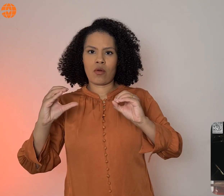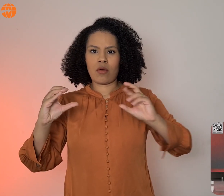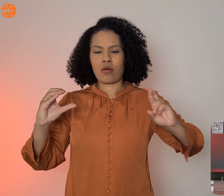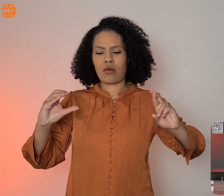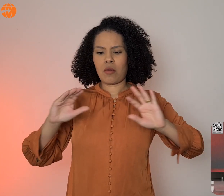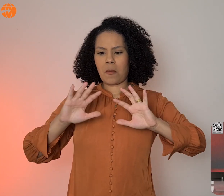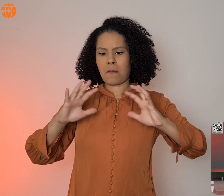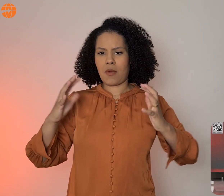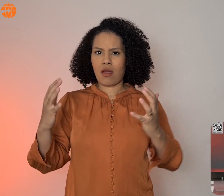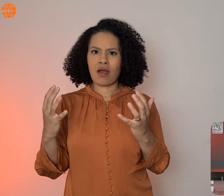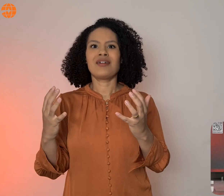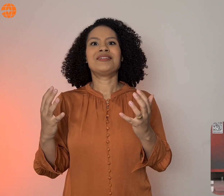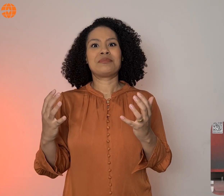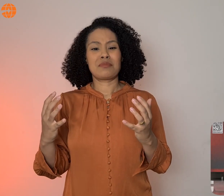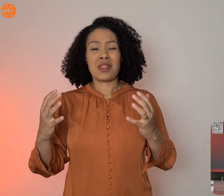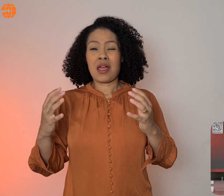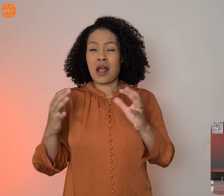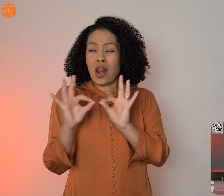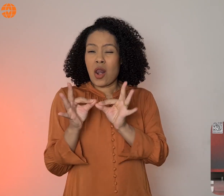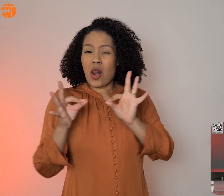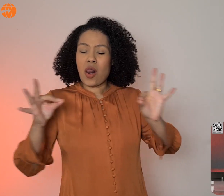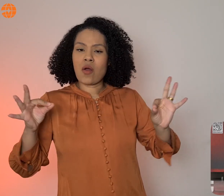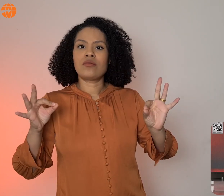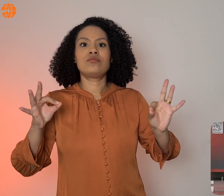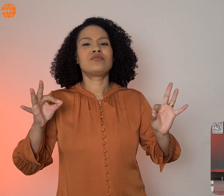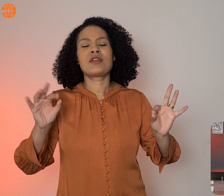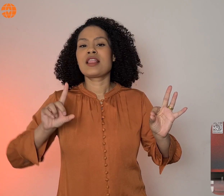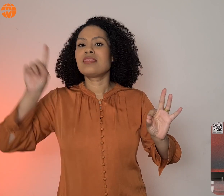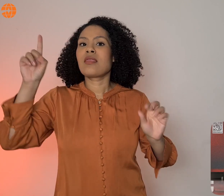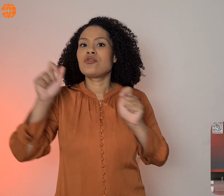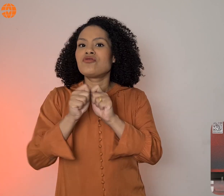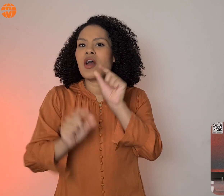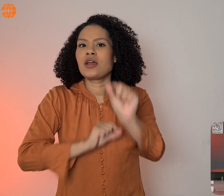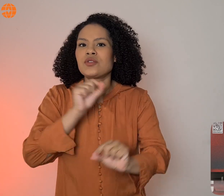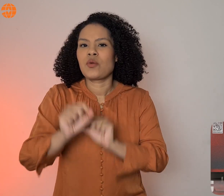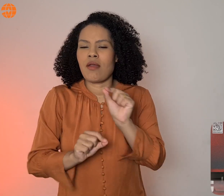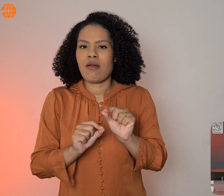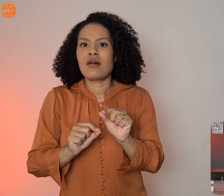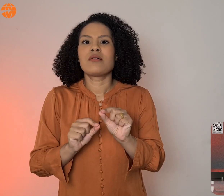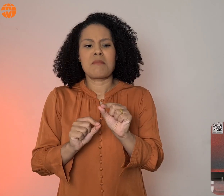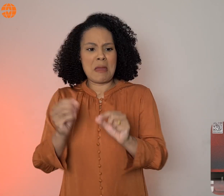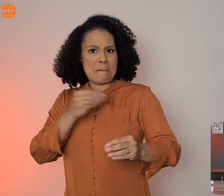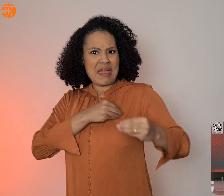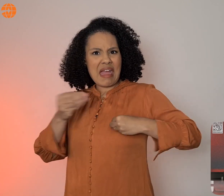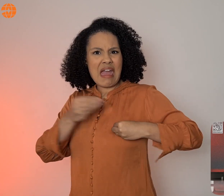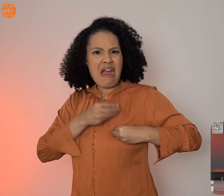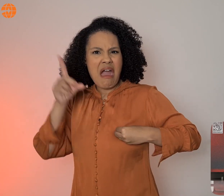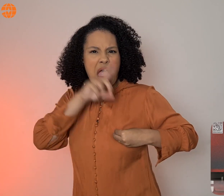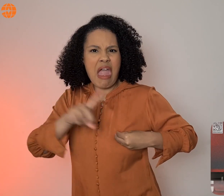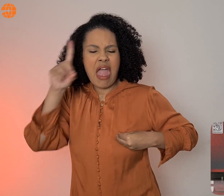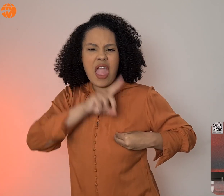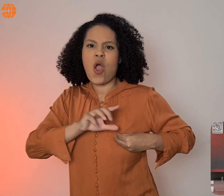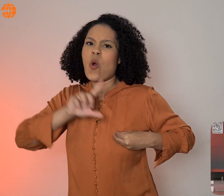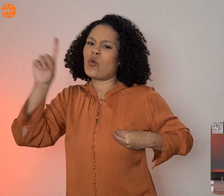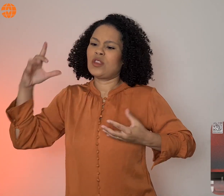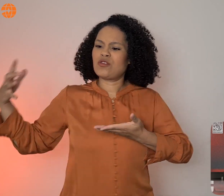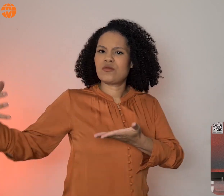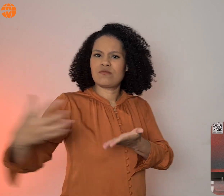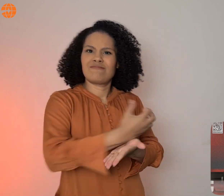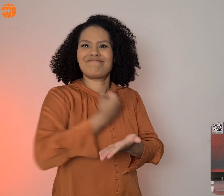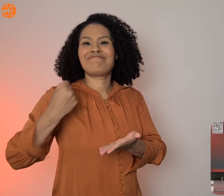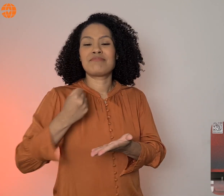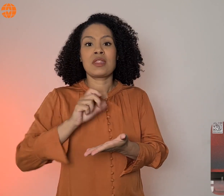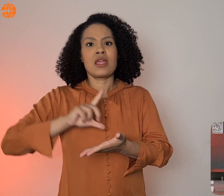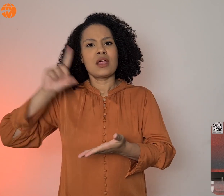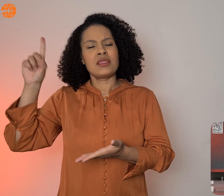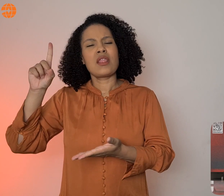Ocidente, assim Ele afasta para longe de nós as nossas transgressões. Como um pai tem compaixão de seus filhos,